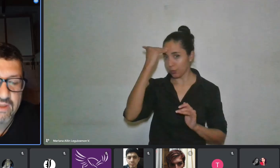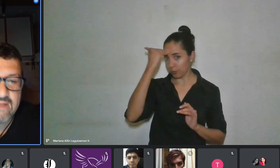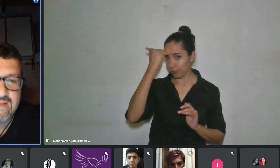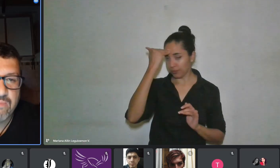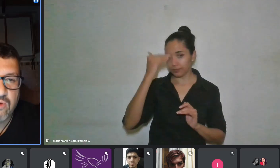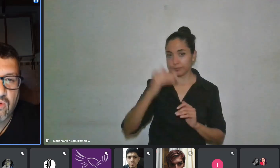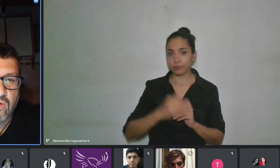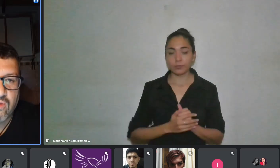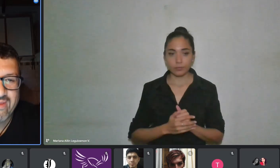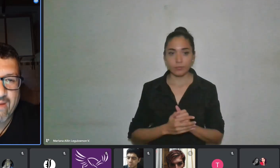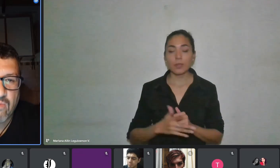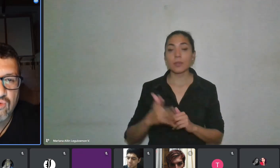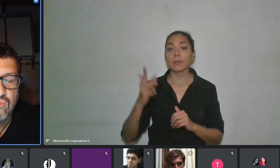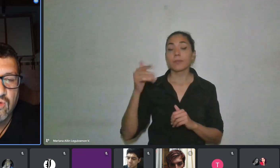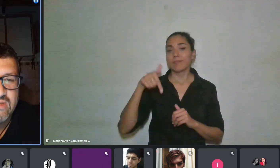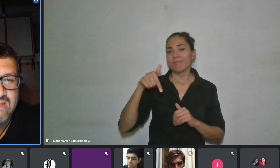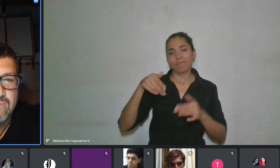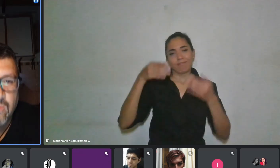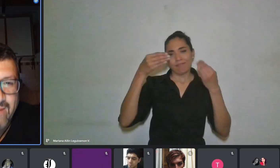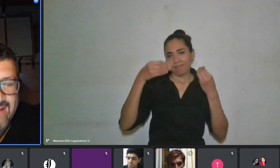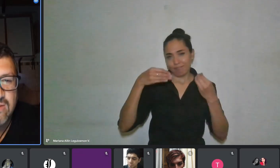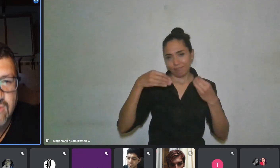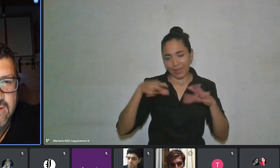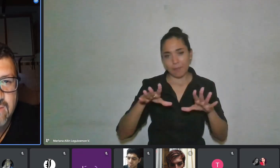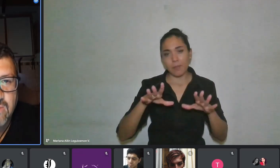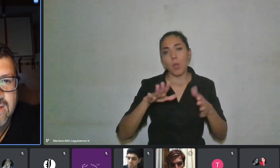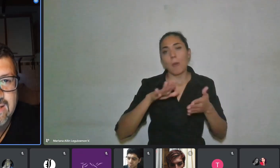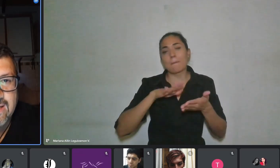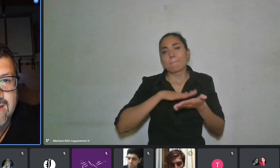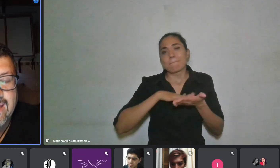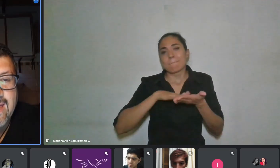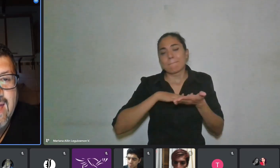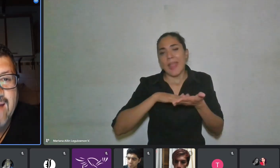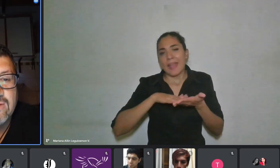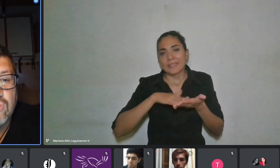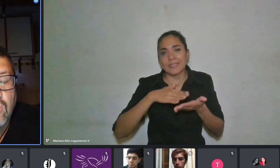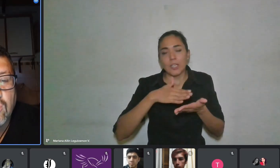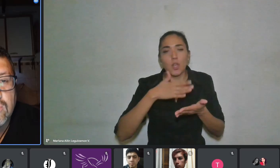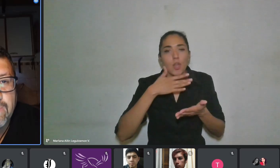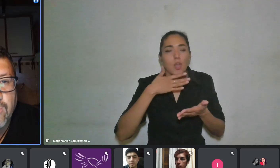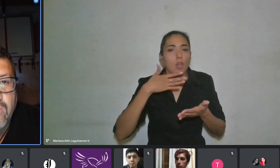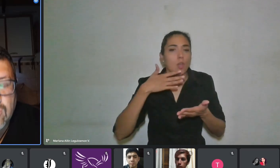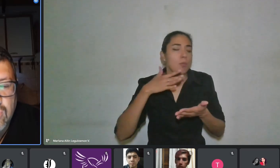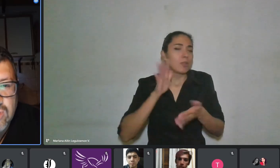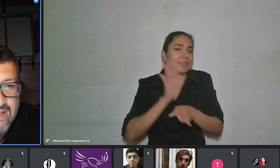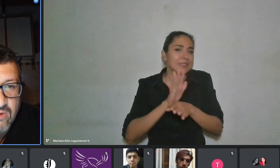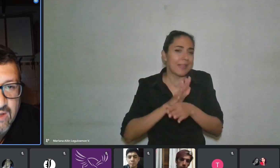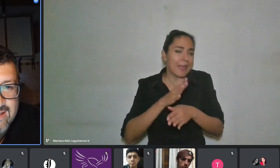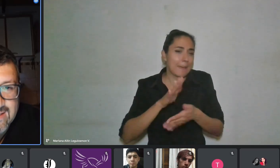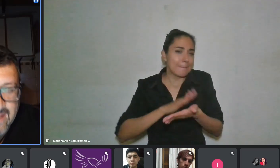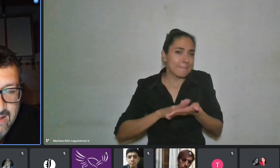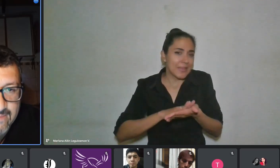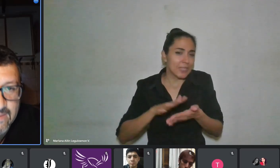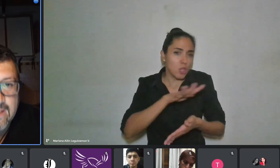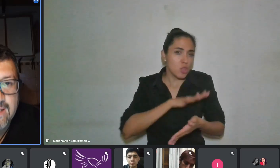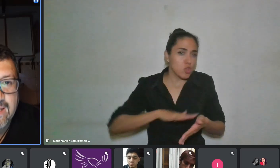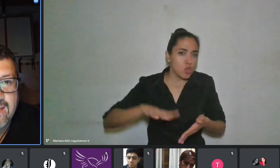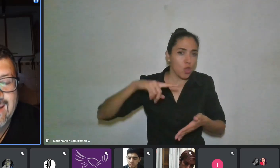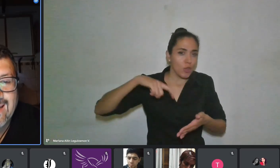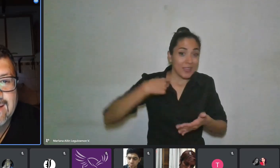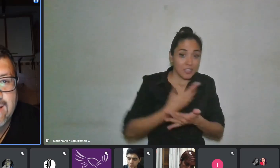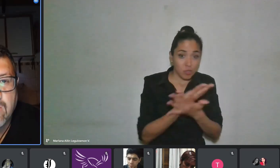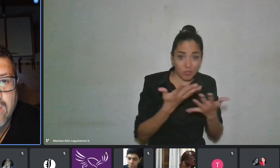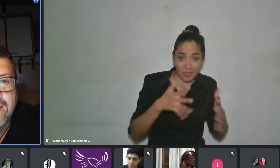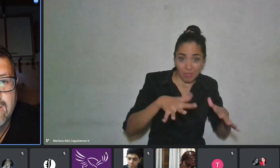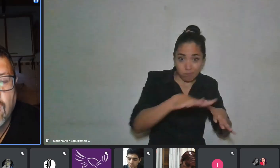un principio, digamos, un concepto básico que tenemos que tener, que a todo tipo de sociedad organizada